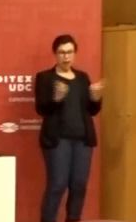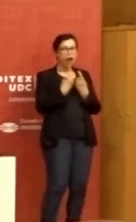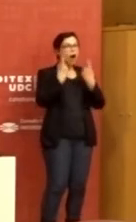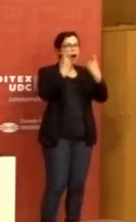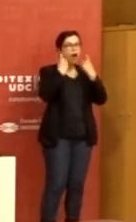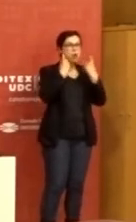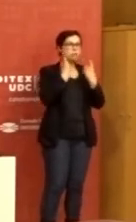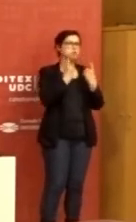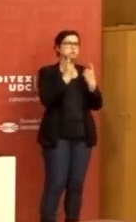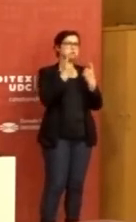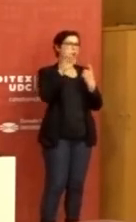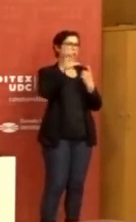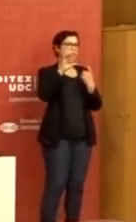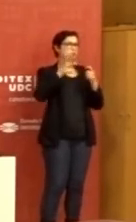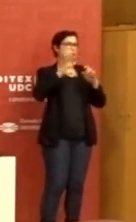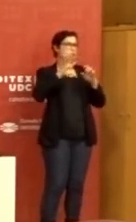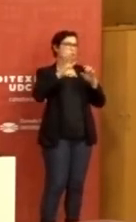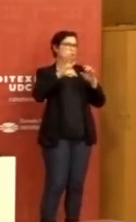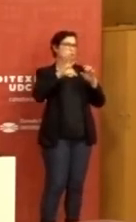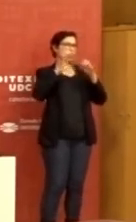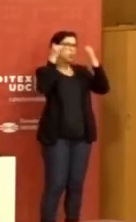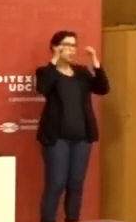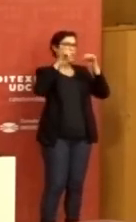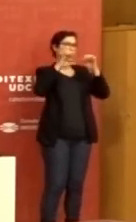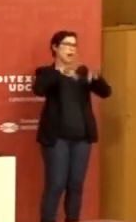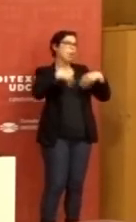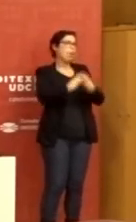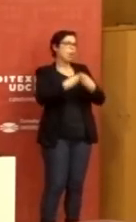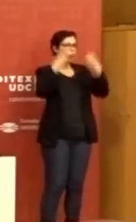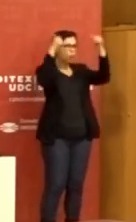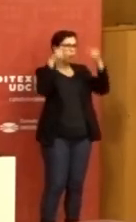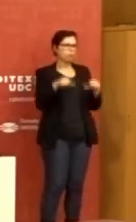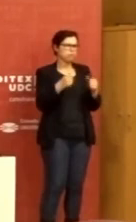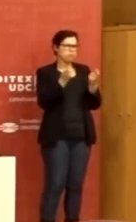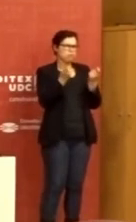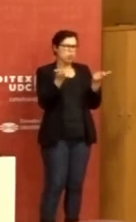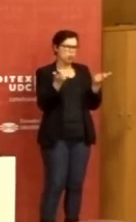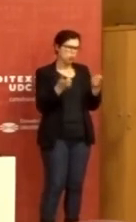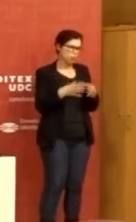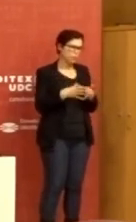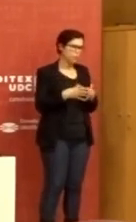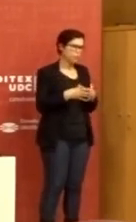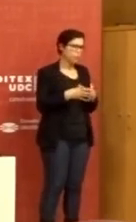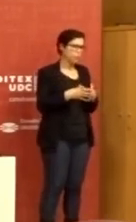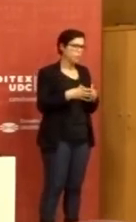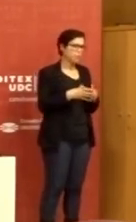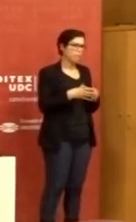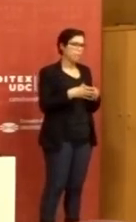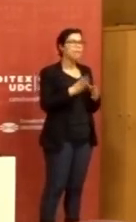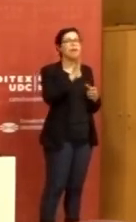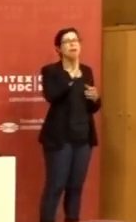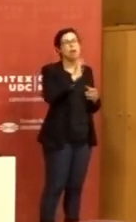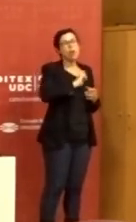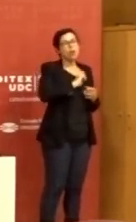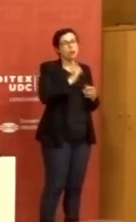sí, pero son pocos los que tienen el título de graduado en ESO, ¿no? Sobre la otra cuestión que planteaba, vamos a ver, cada